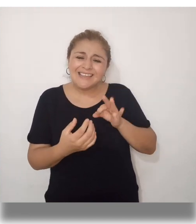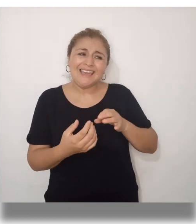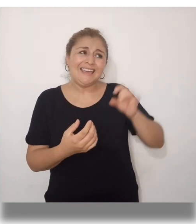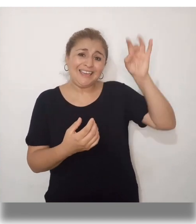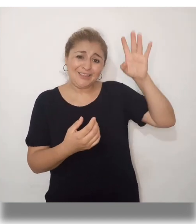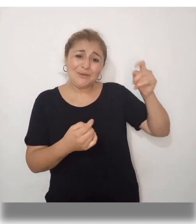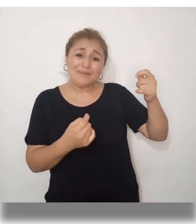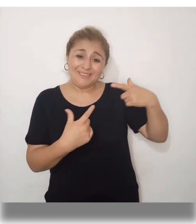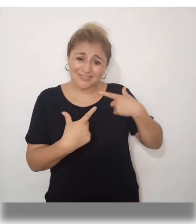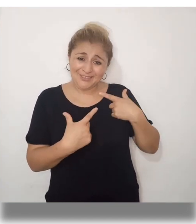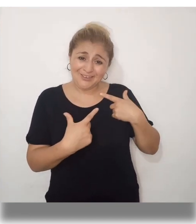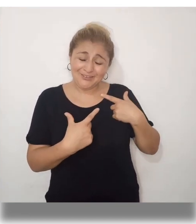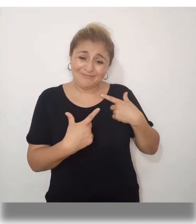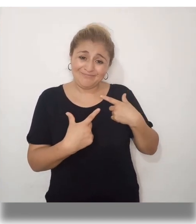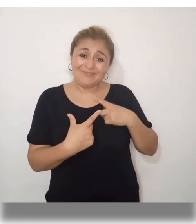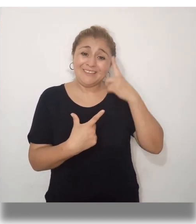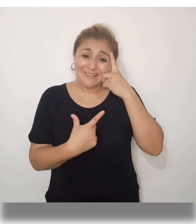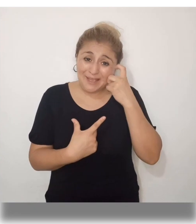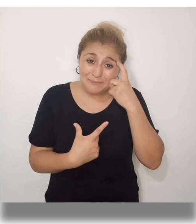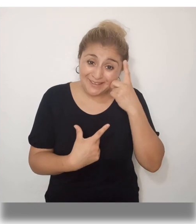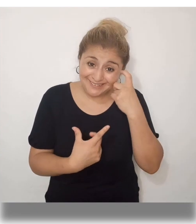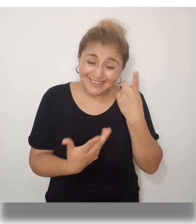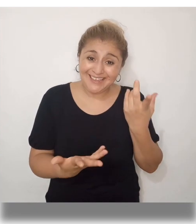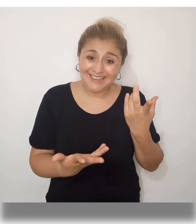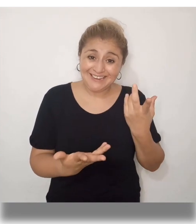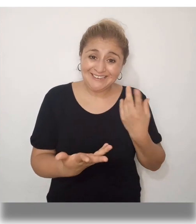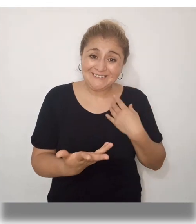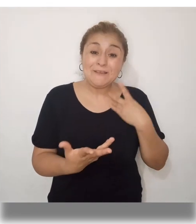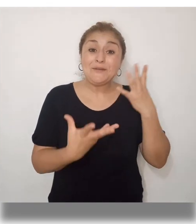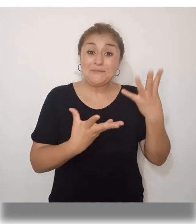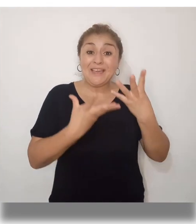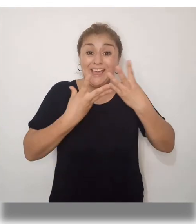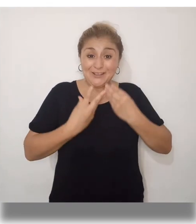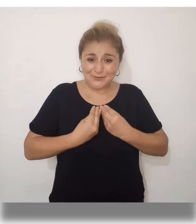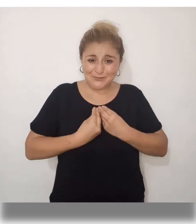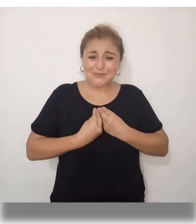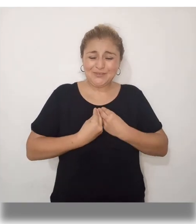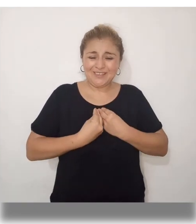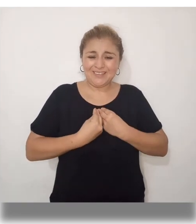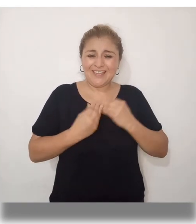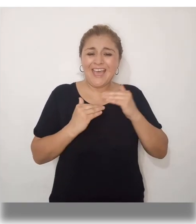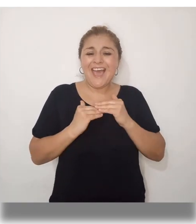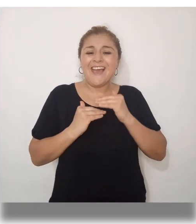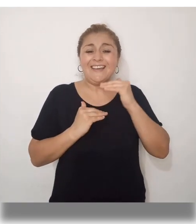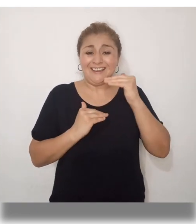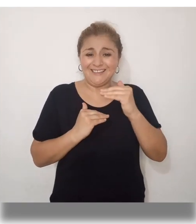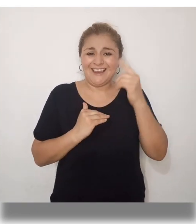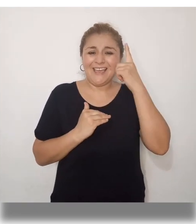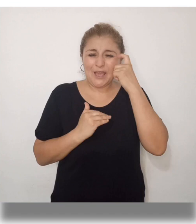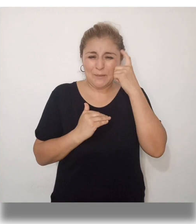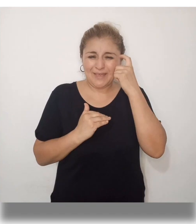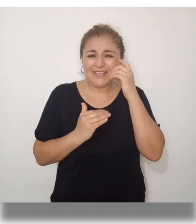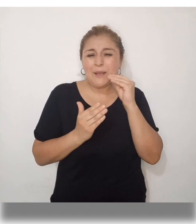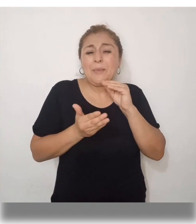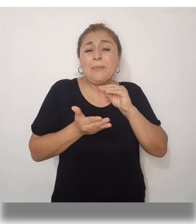para que de alguna manera nos edifiquen y podamos aprender y